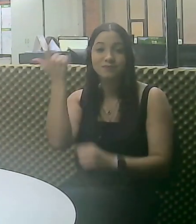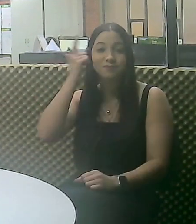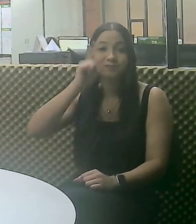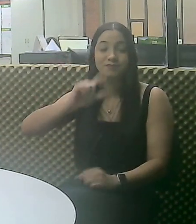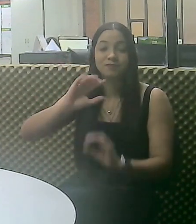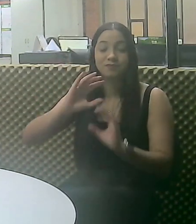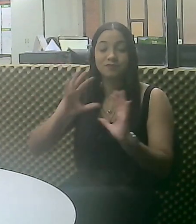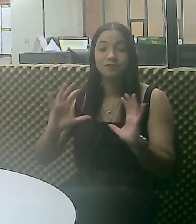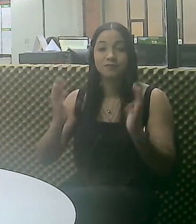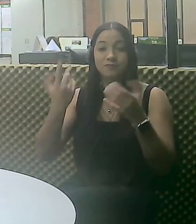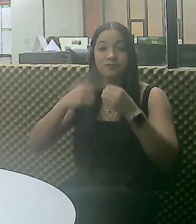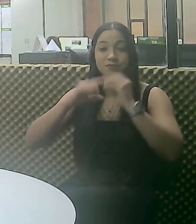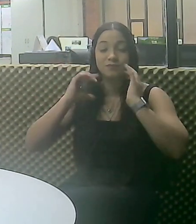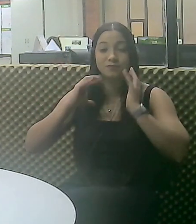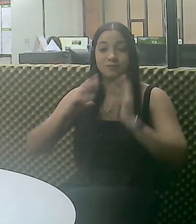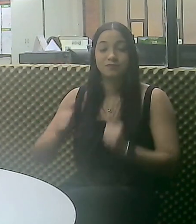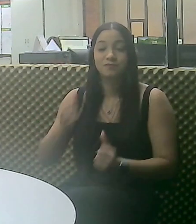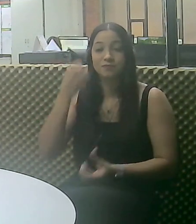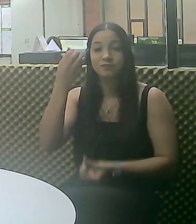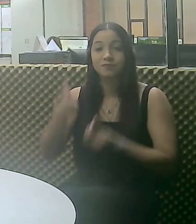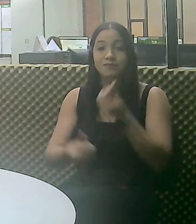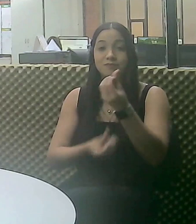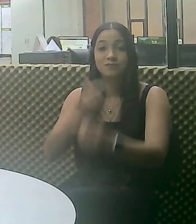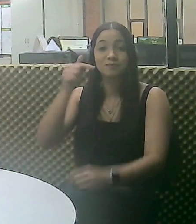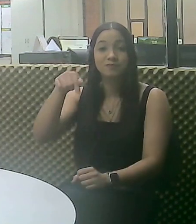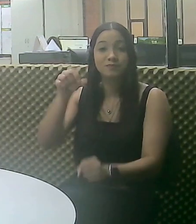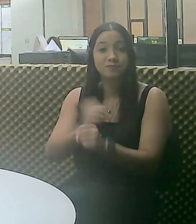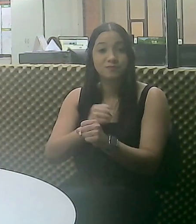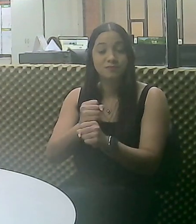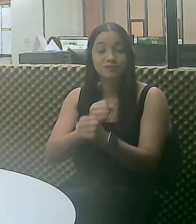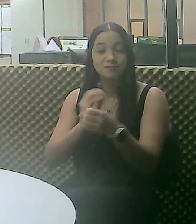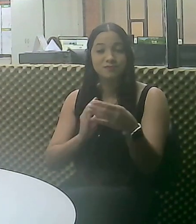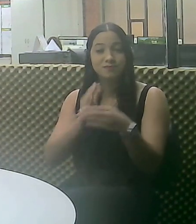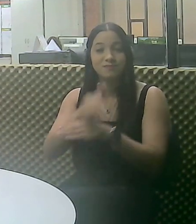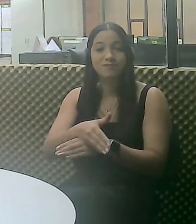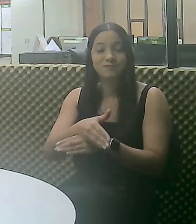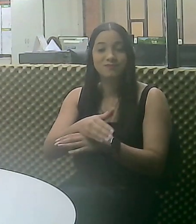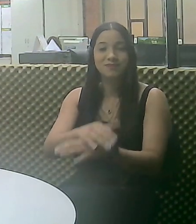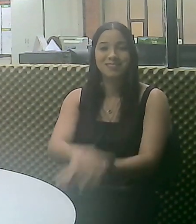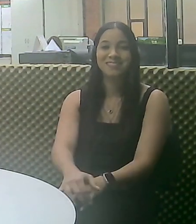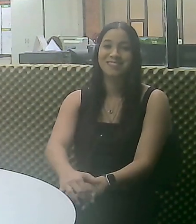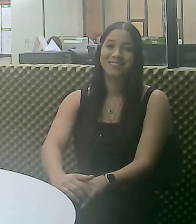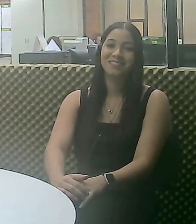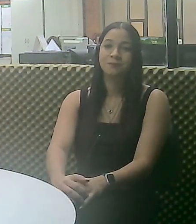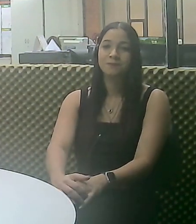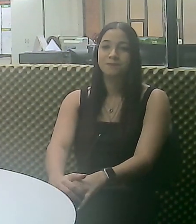pelo mutirão Cidade Limpa no primeiro semestre deste ano, acessando o nosso portal.